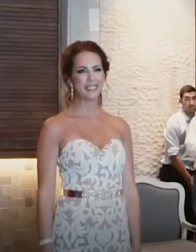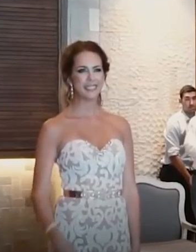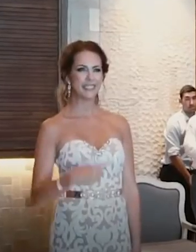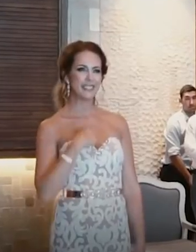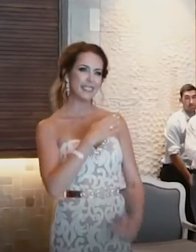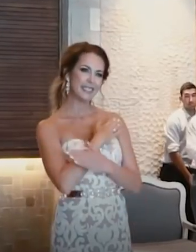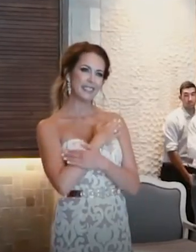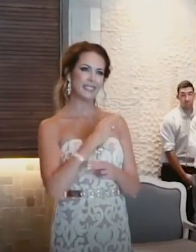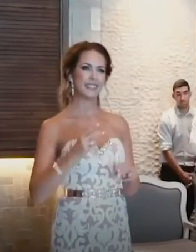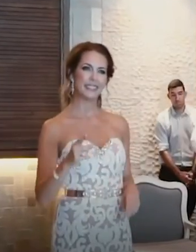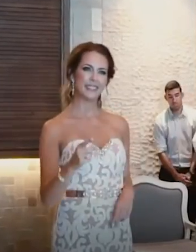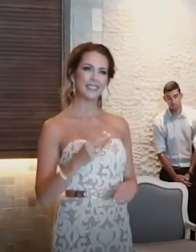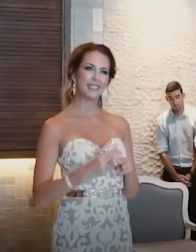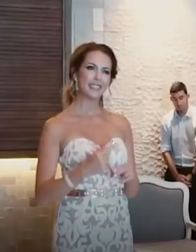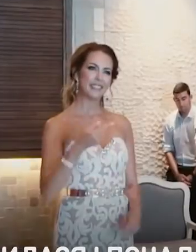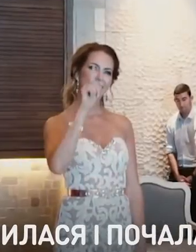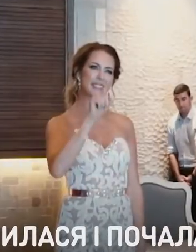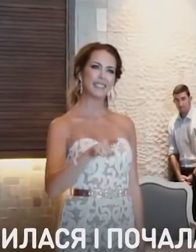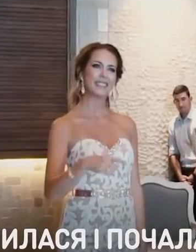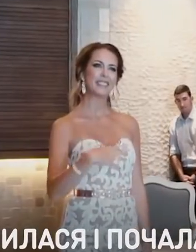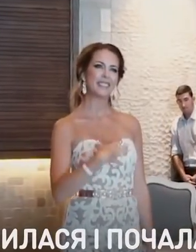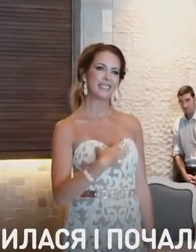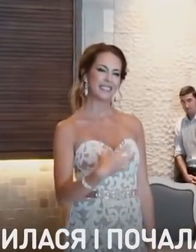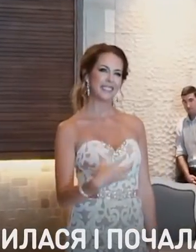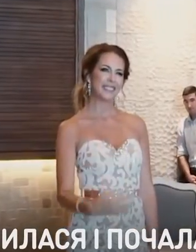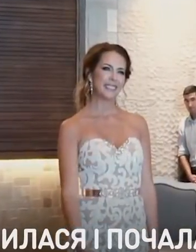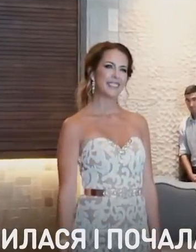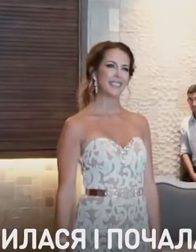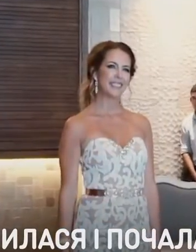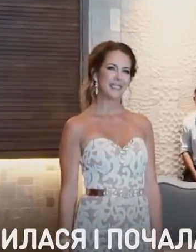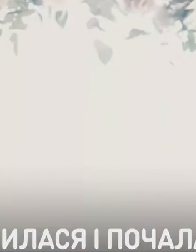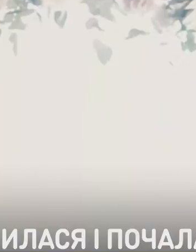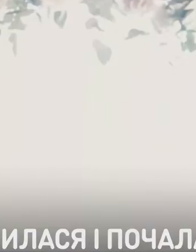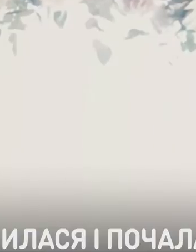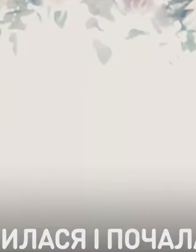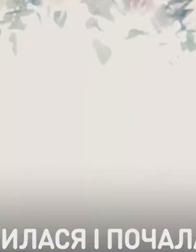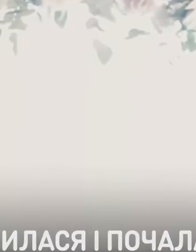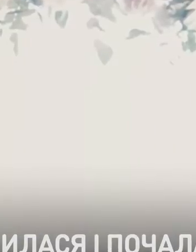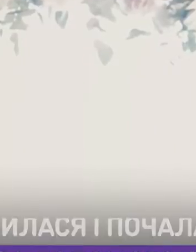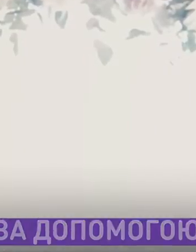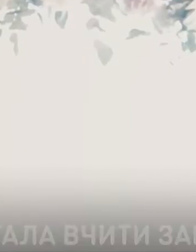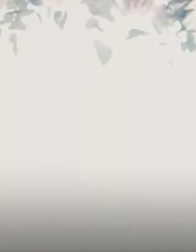Зупинилася і почала передавати слова пісні за допомогою мови жестів, яку стала вчити заради Скота.